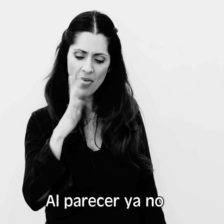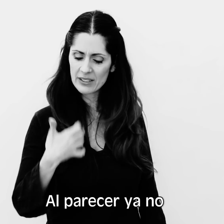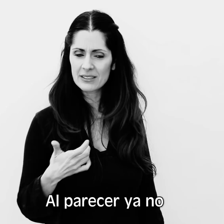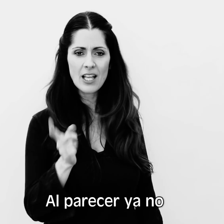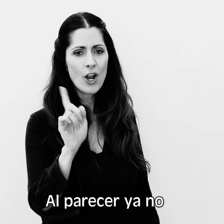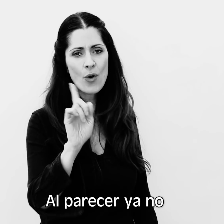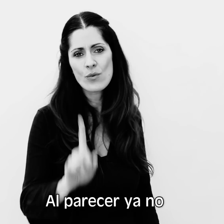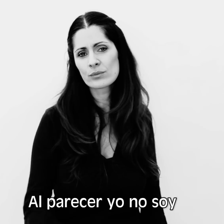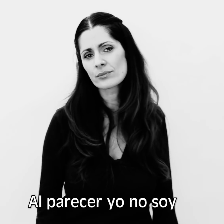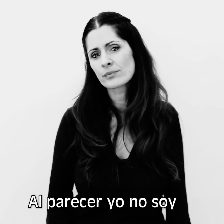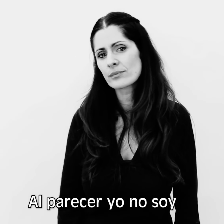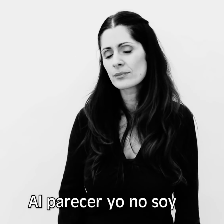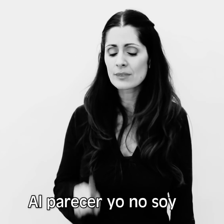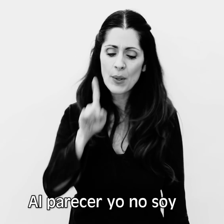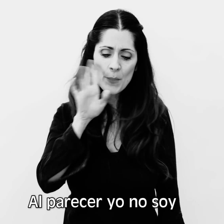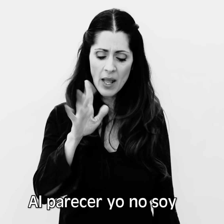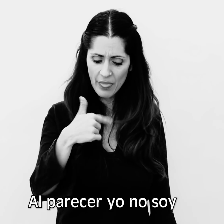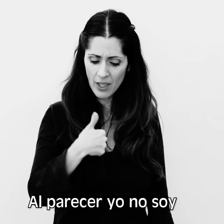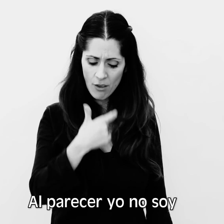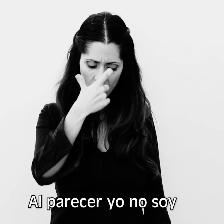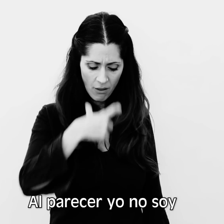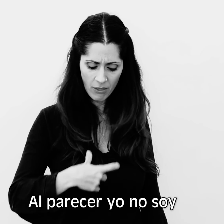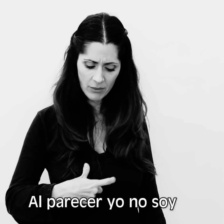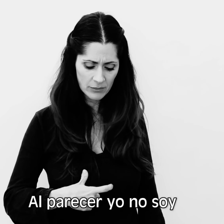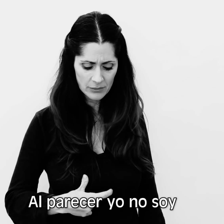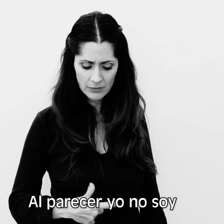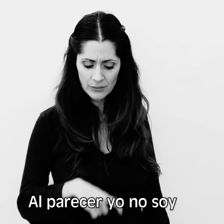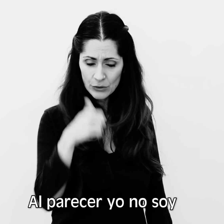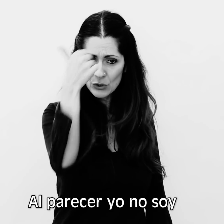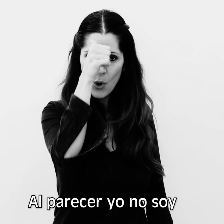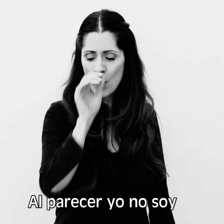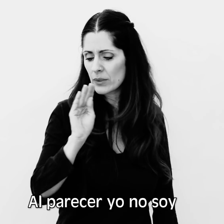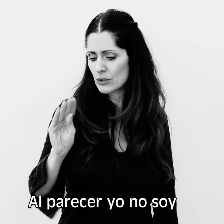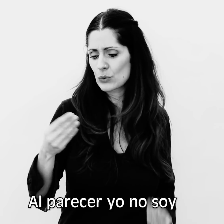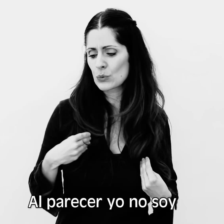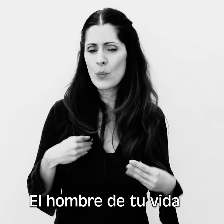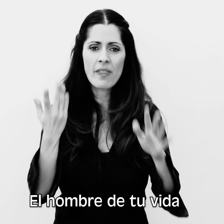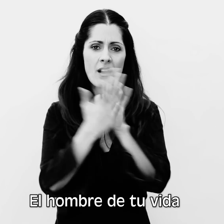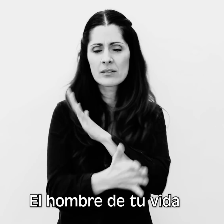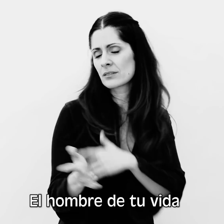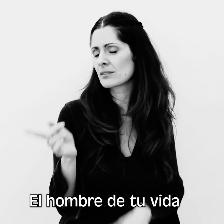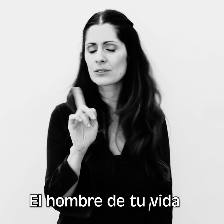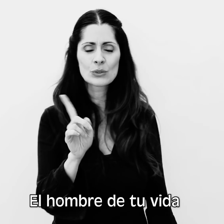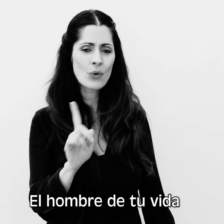Al parecer yo no Soy el hombre de tu vida